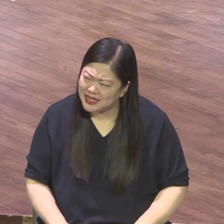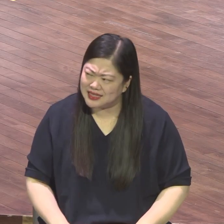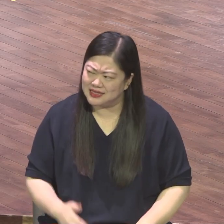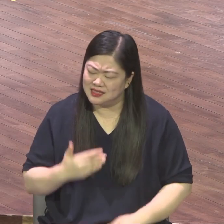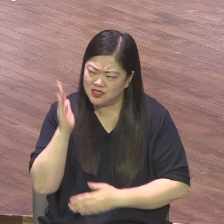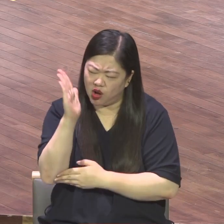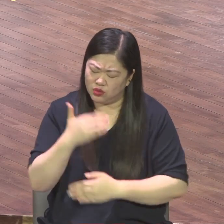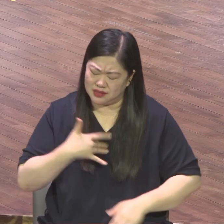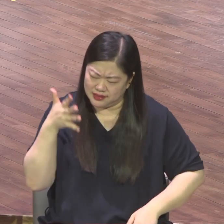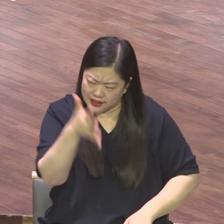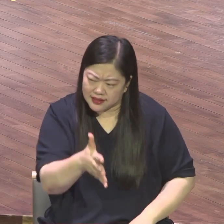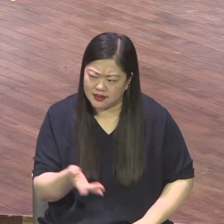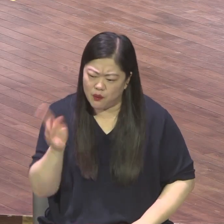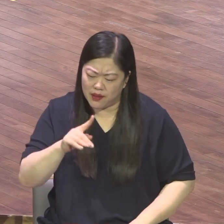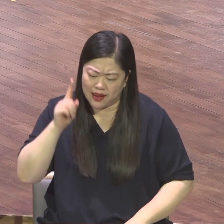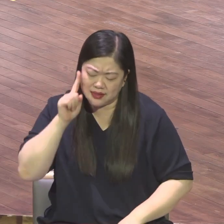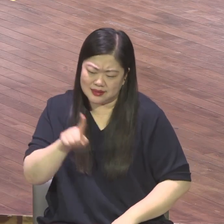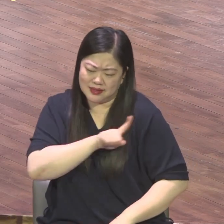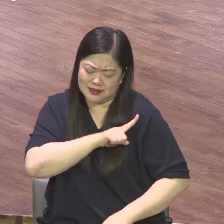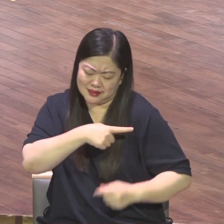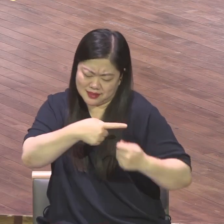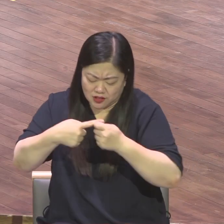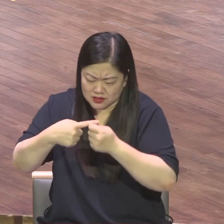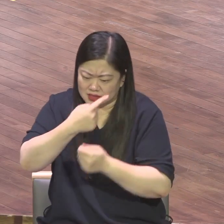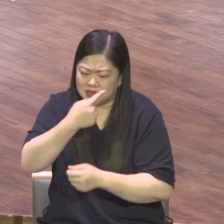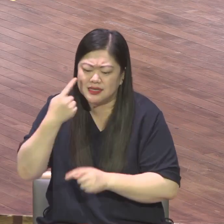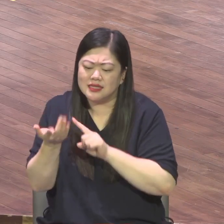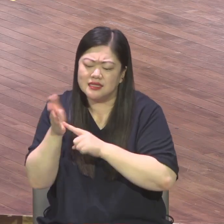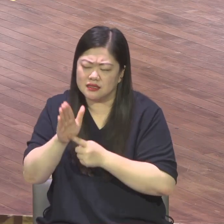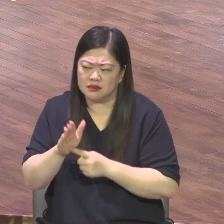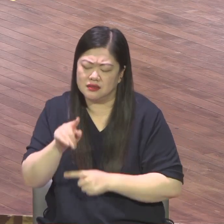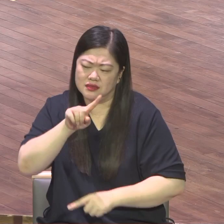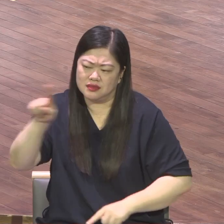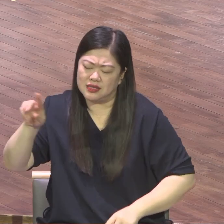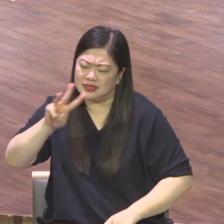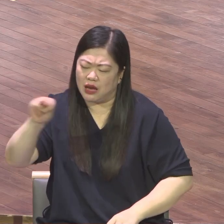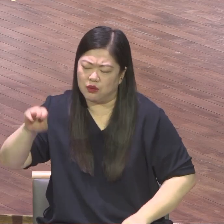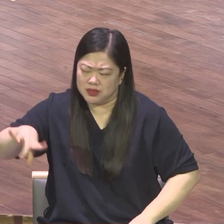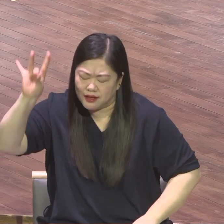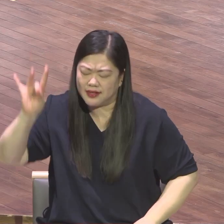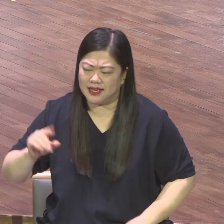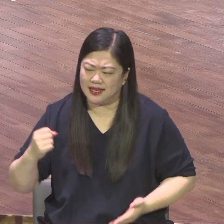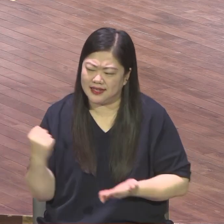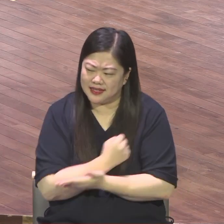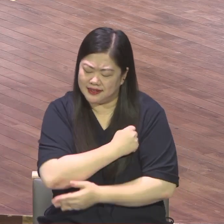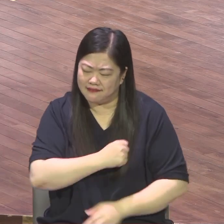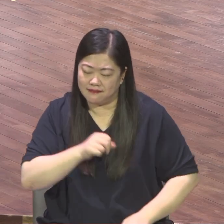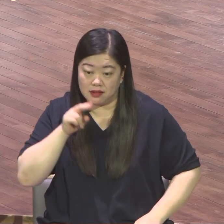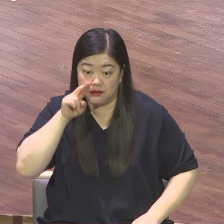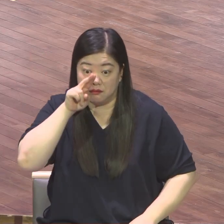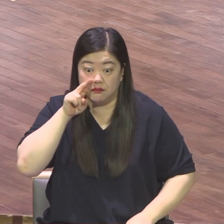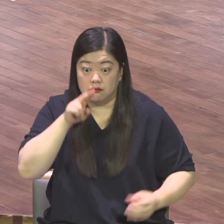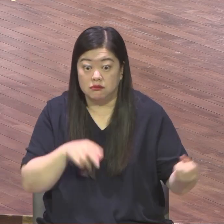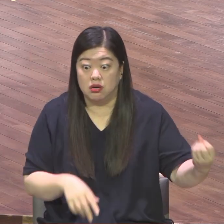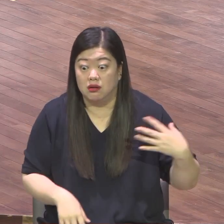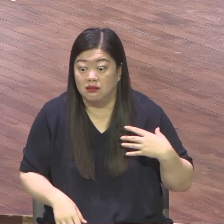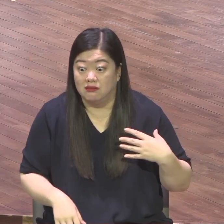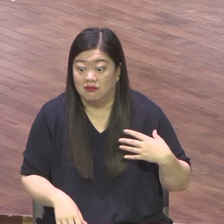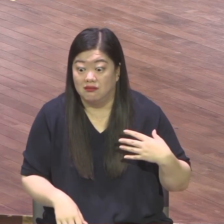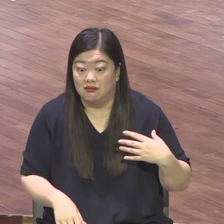대단하다. 야, 그래 돼야 되는데 한 장로가 어제 또 핵심대로 한 장로가 한 나라를 품고 기도하는 게 이게 정상